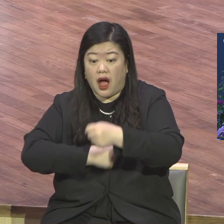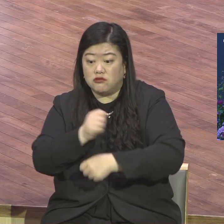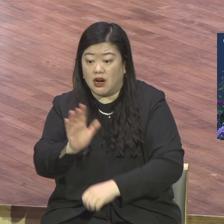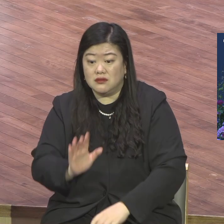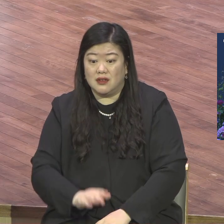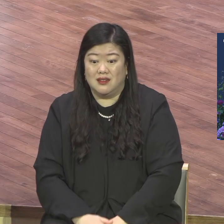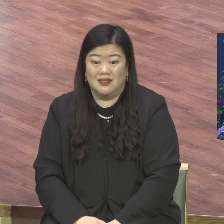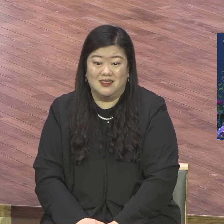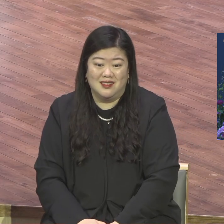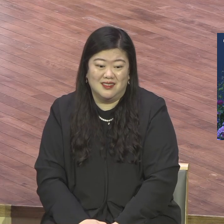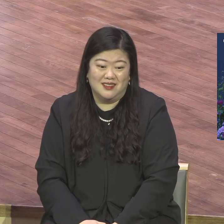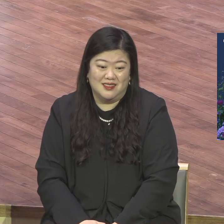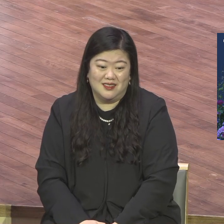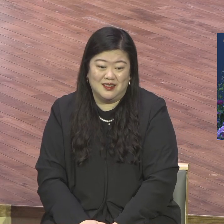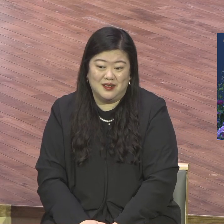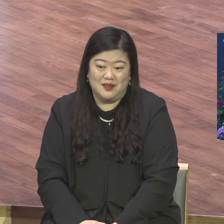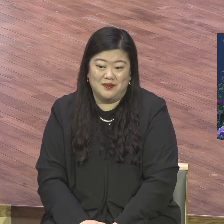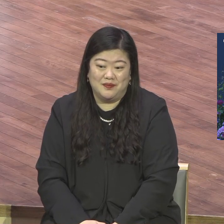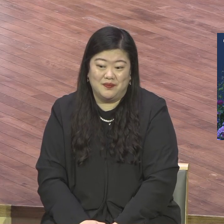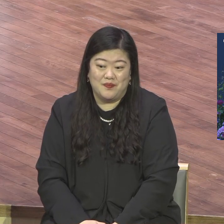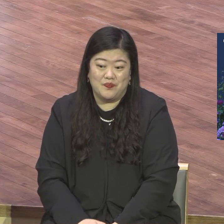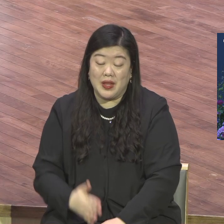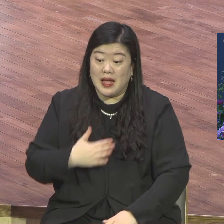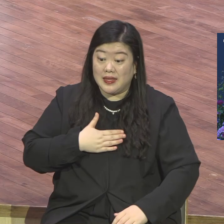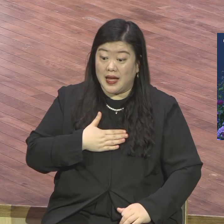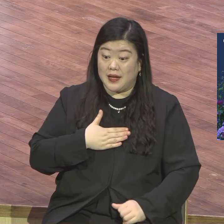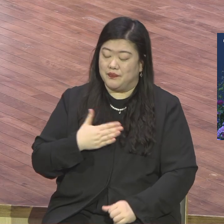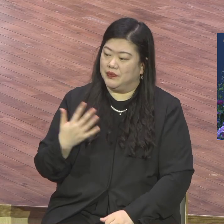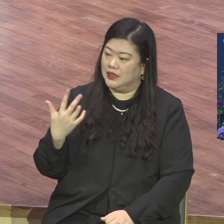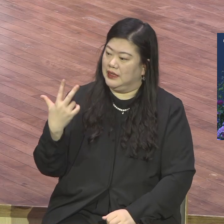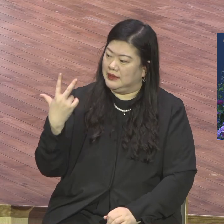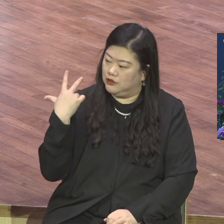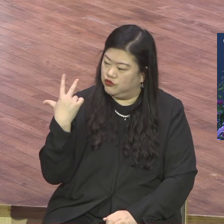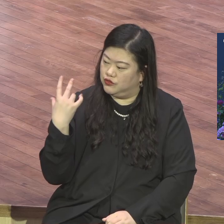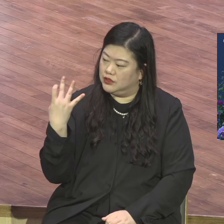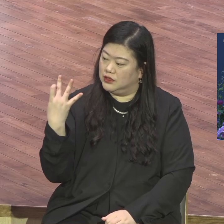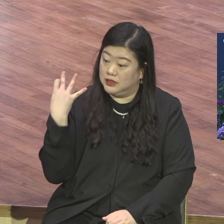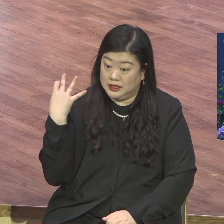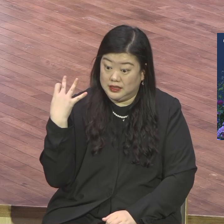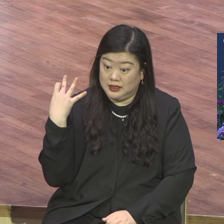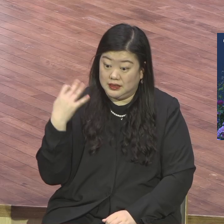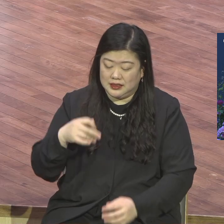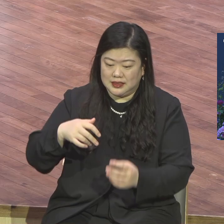3주일까지 3주에 걸쳐서 강조한 로마서 8장 말씀 속에